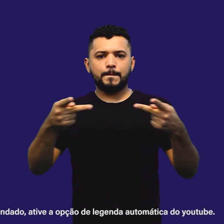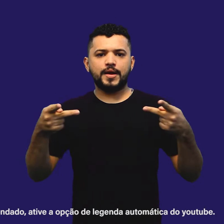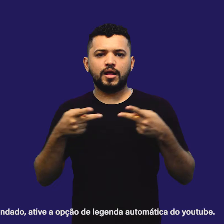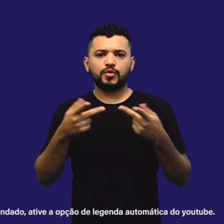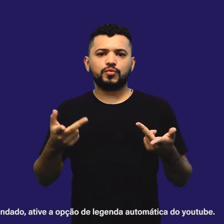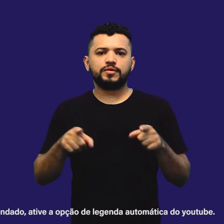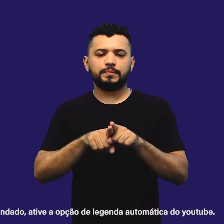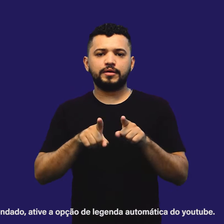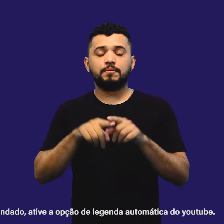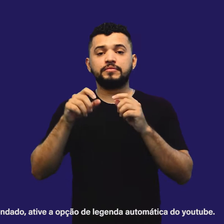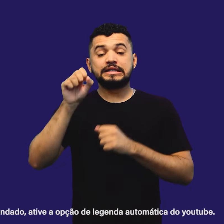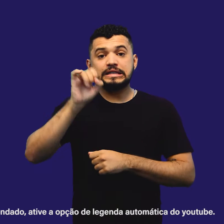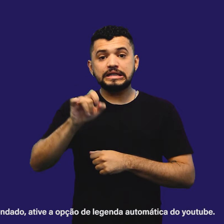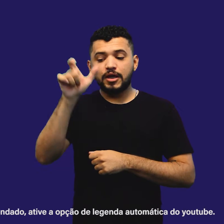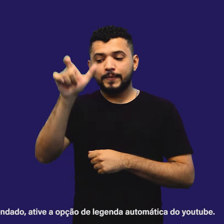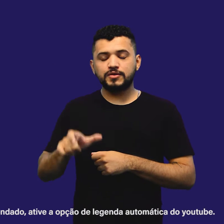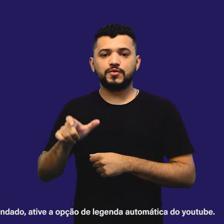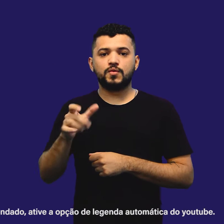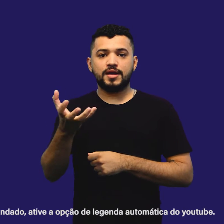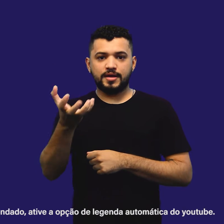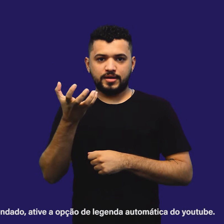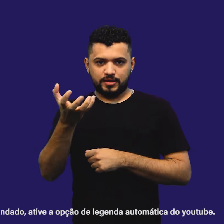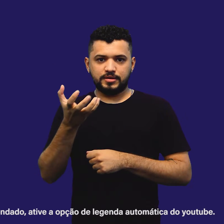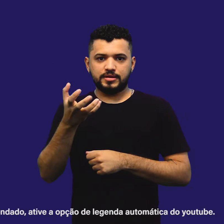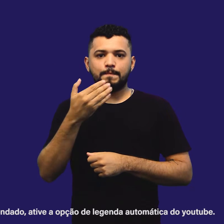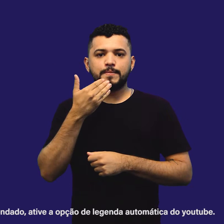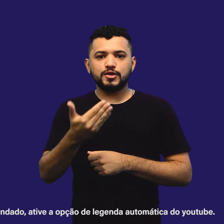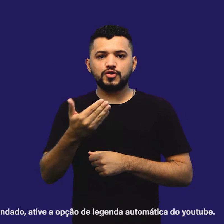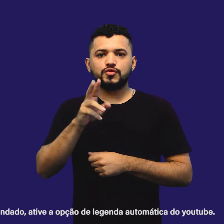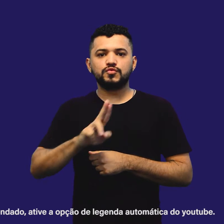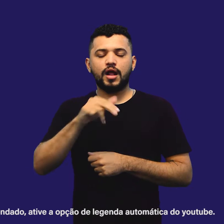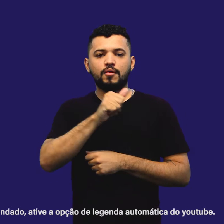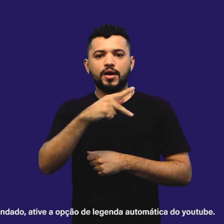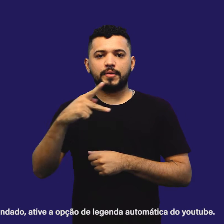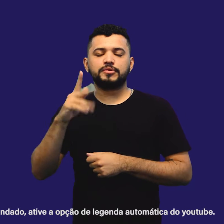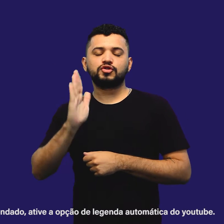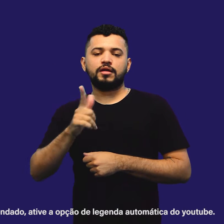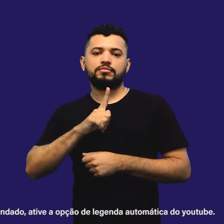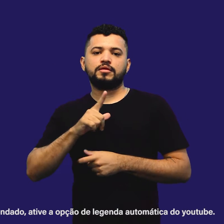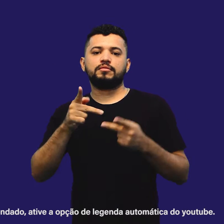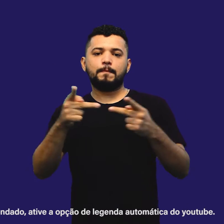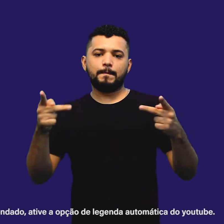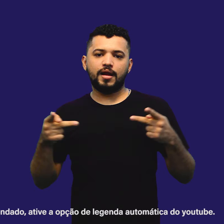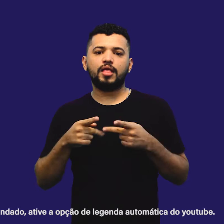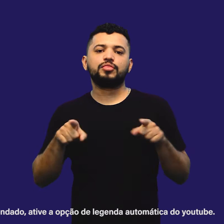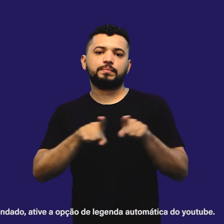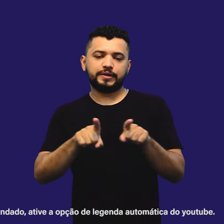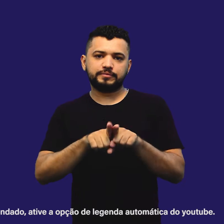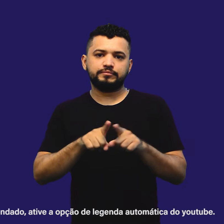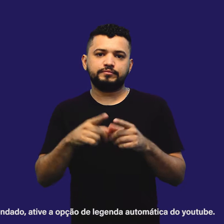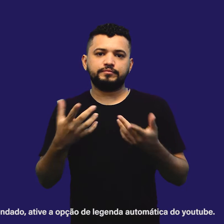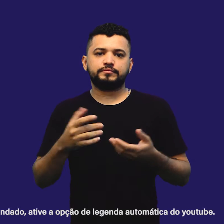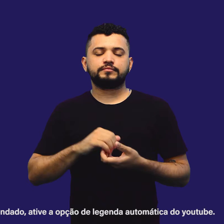ou pedir para um aplicativo, ela já tem um pratinho ali também. E um outro ponto, aí já falando mais do momento que a